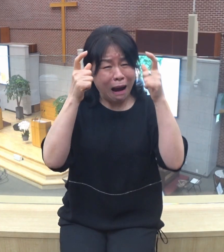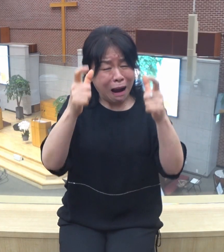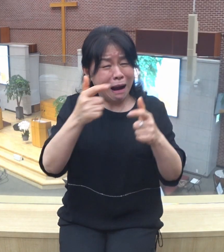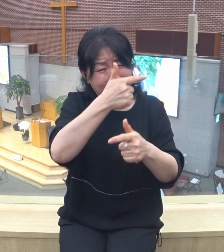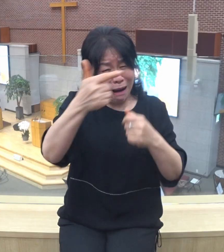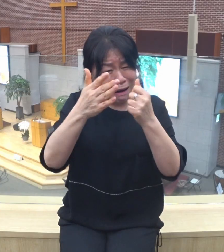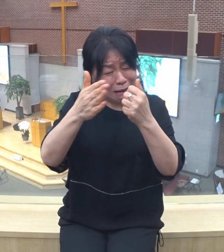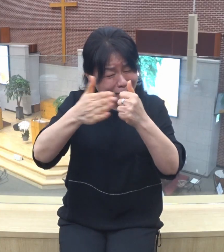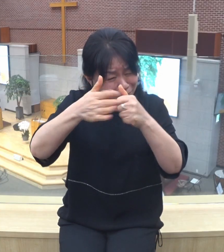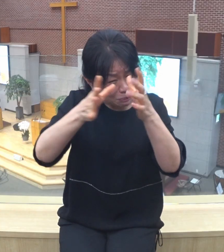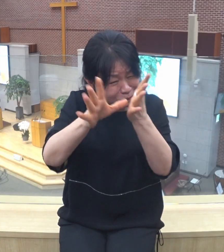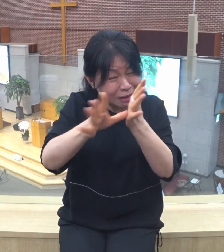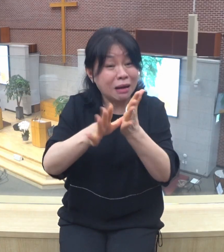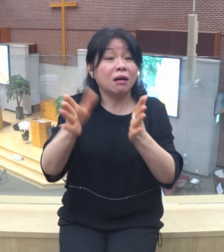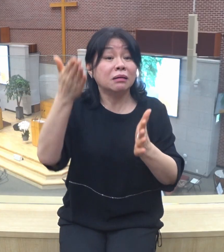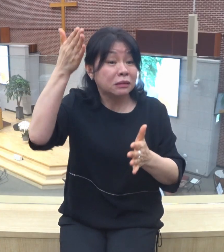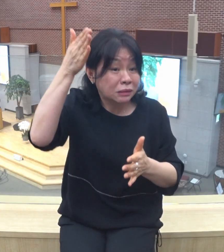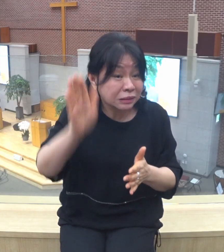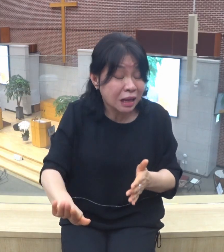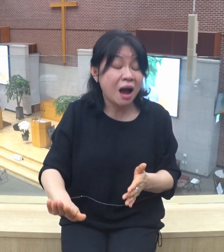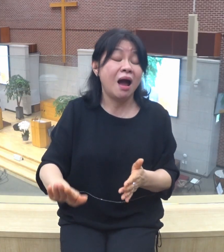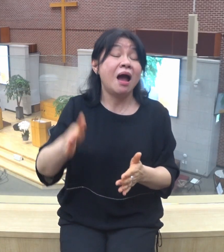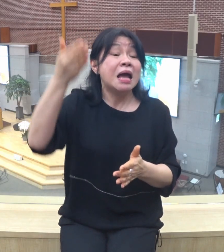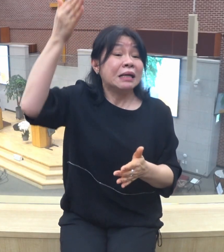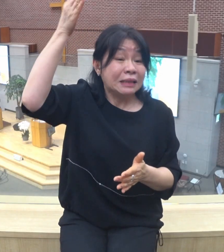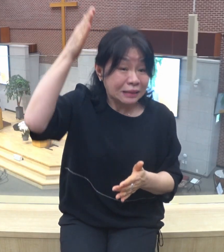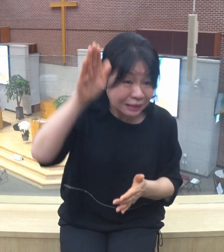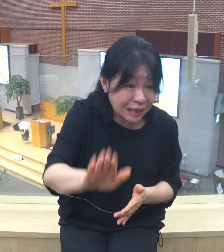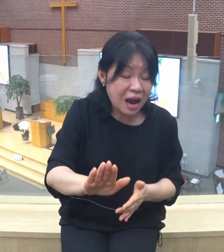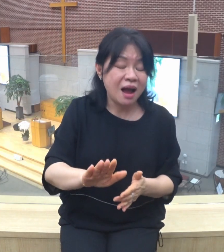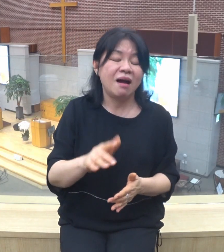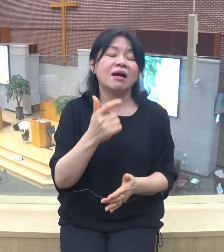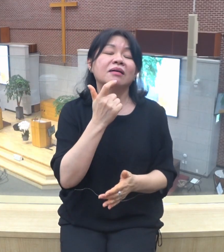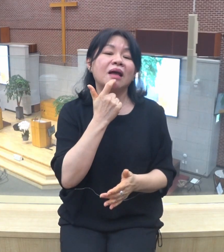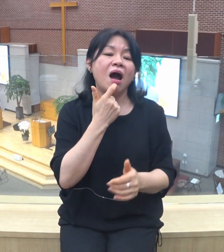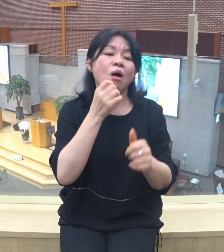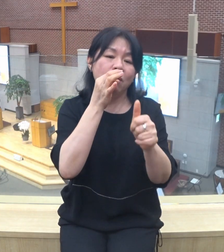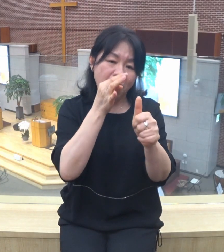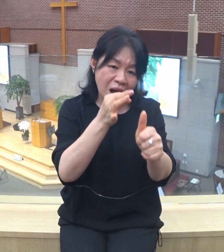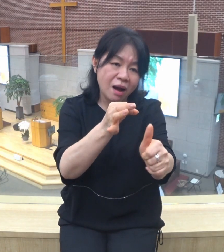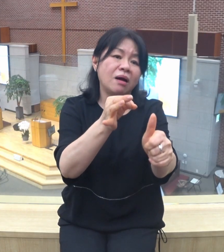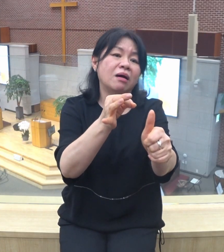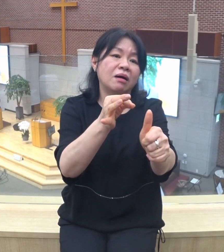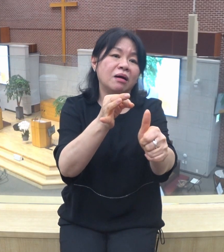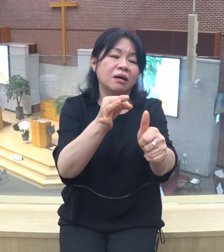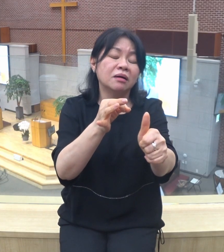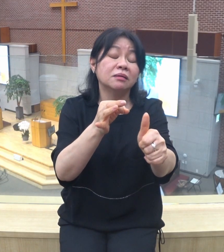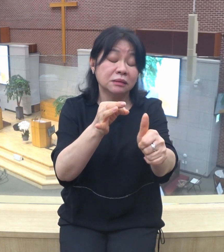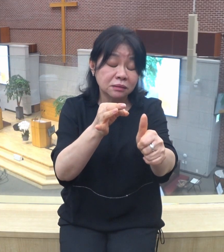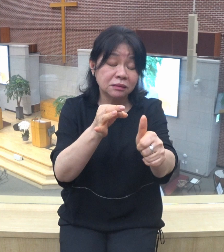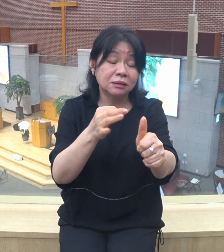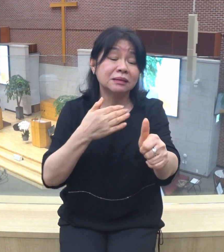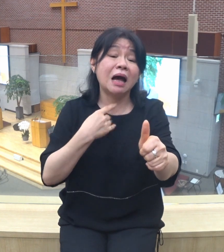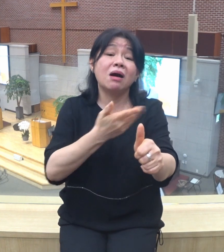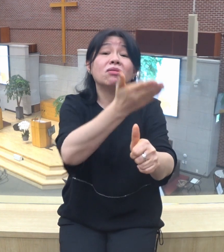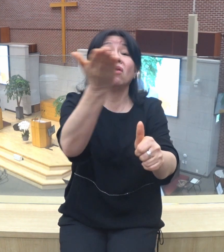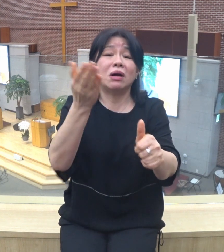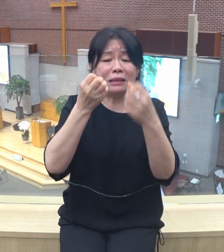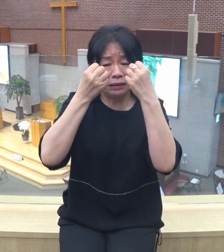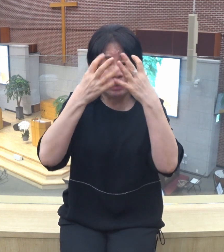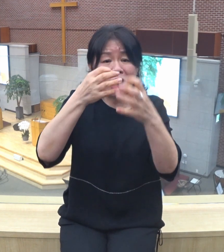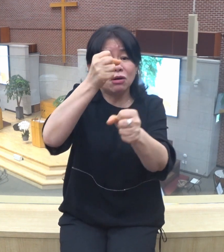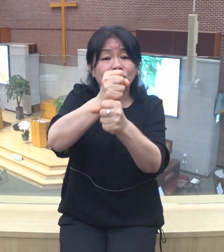야곱아, 이스라엘아, 그 이름을 밝히시고 자신을 또 밝히십니다. 나는 너희를